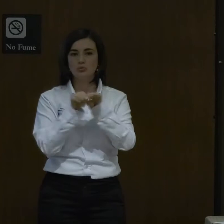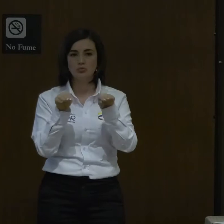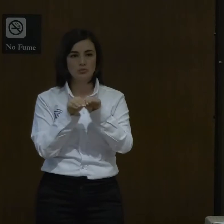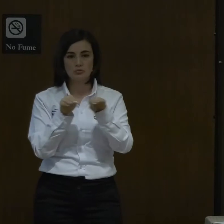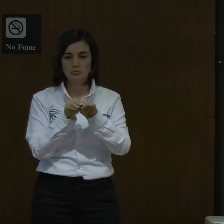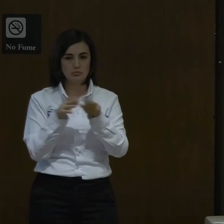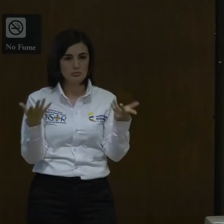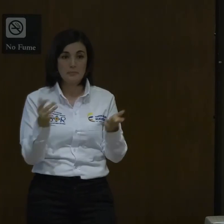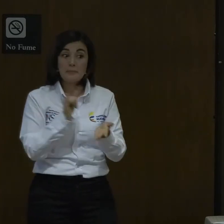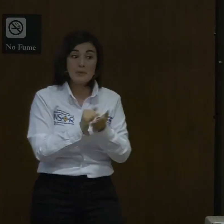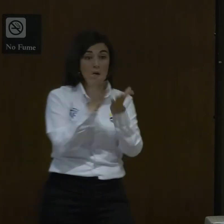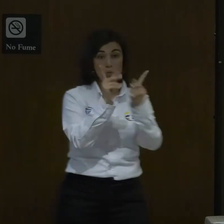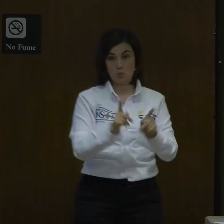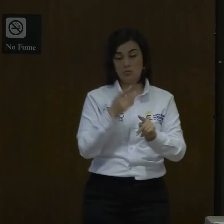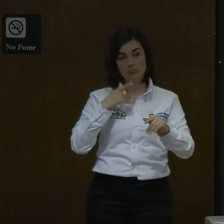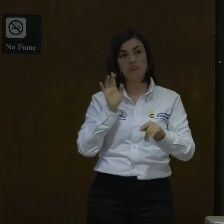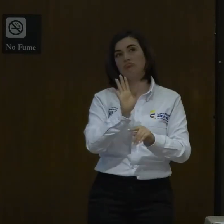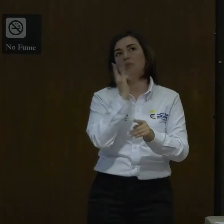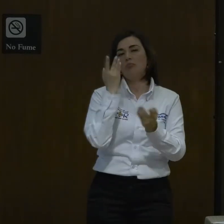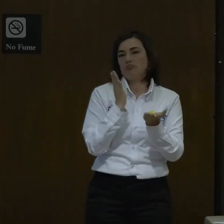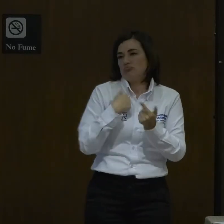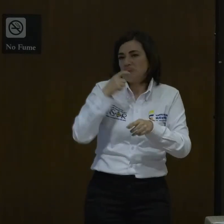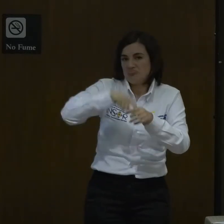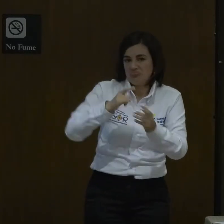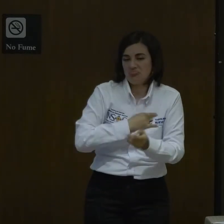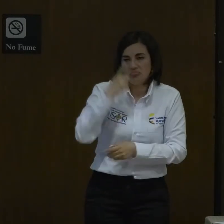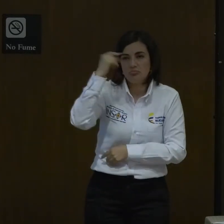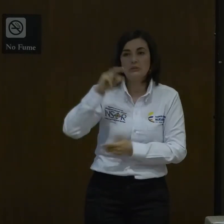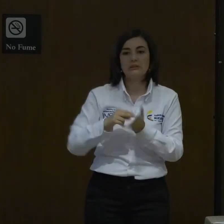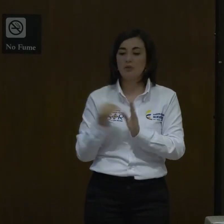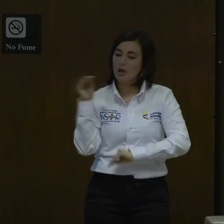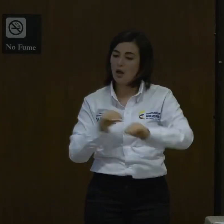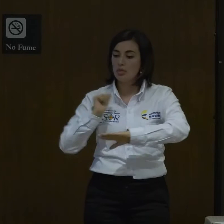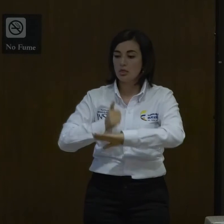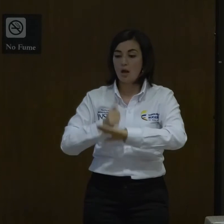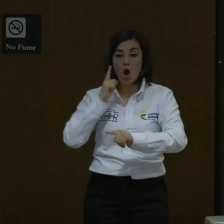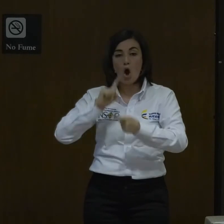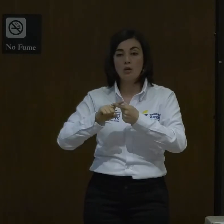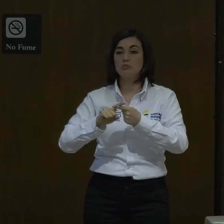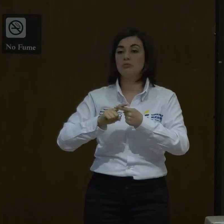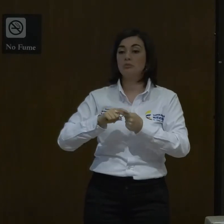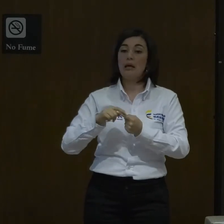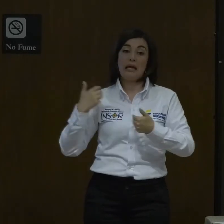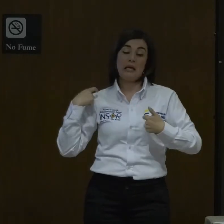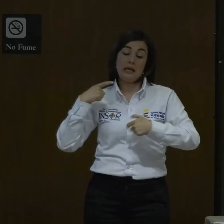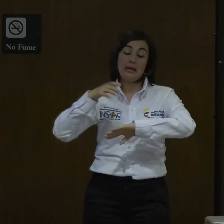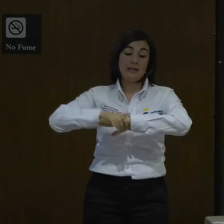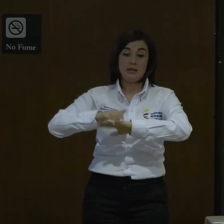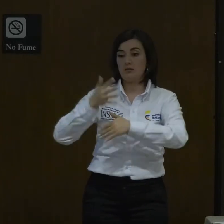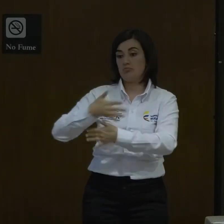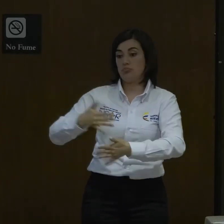Por ejemplo, los estudiantes no solamente tienen que producir trabajos, tareas en inglés escrito, sino también